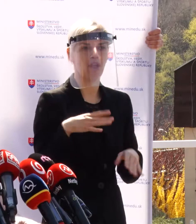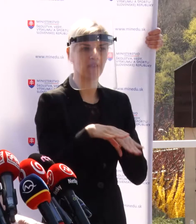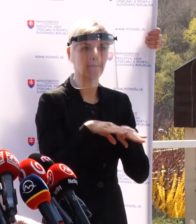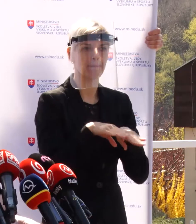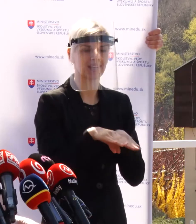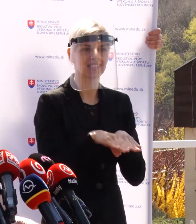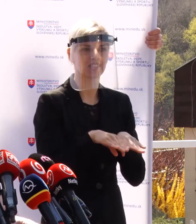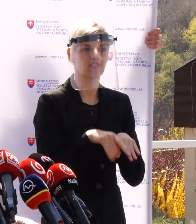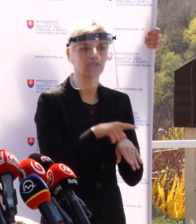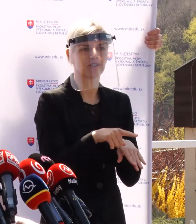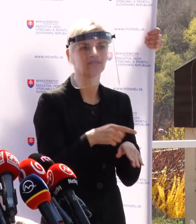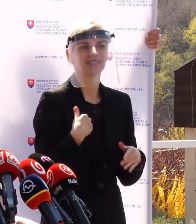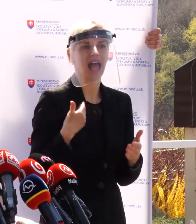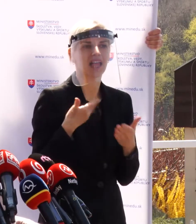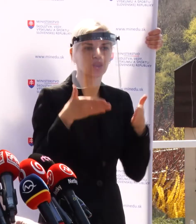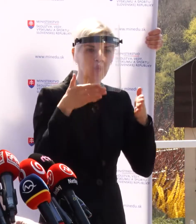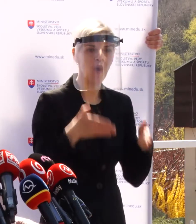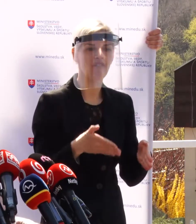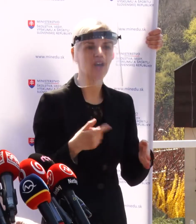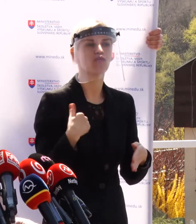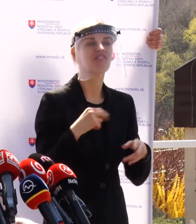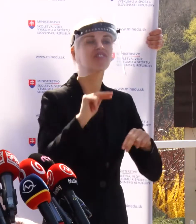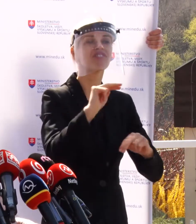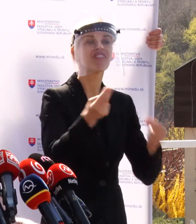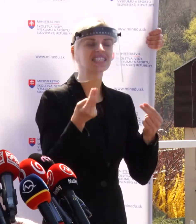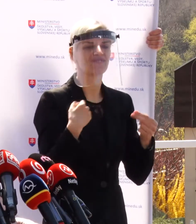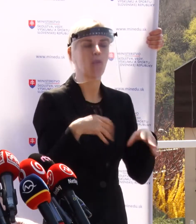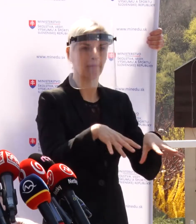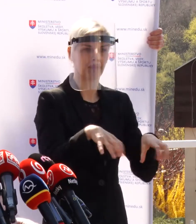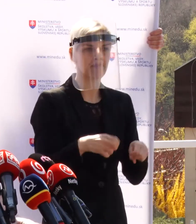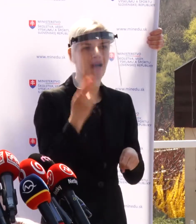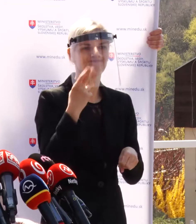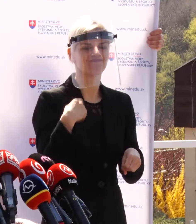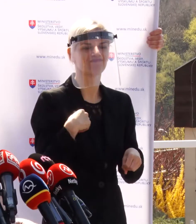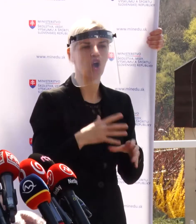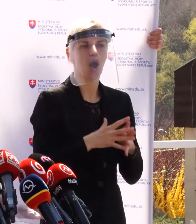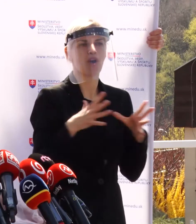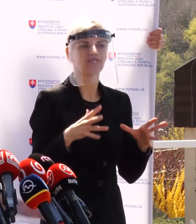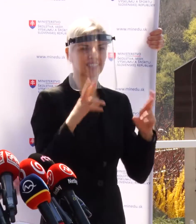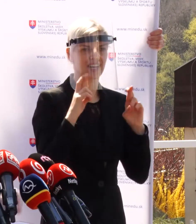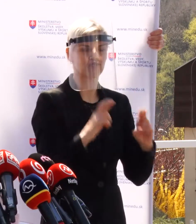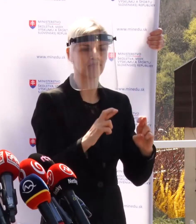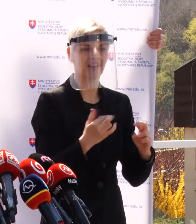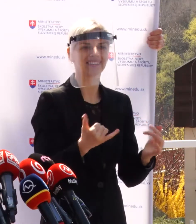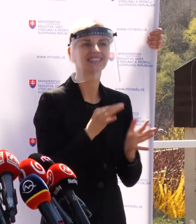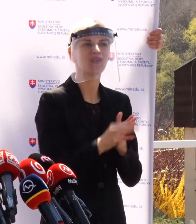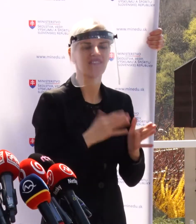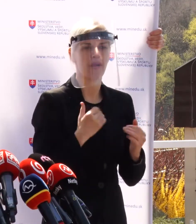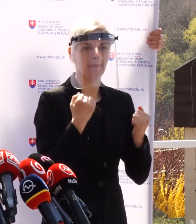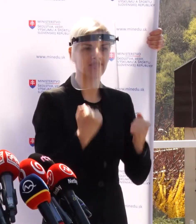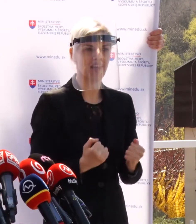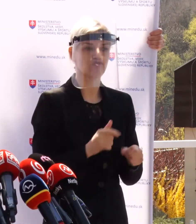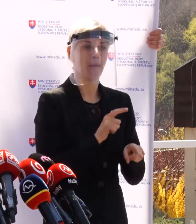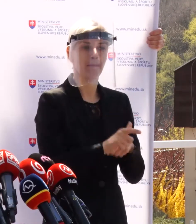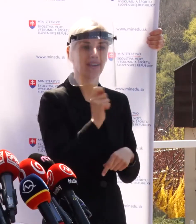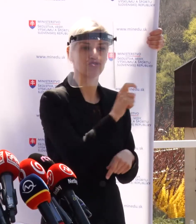ministrovi za prejavenú dôveru. Ja túto výzvu prijímam, ale prijímam ju s obrovským rešpektom, pretože tá situácia je veľmi ťažká nielen pre žiakov